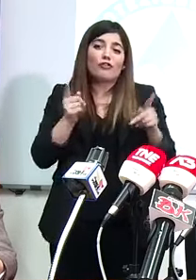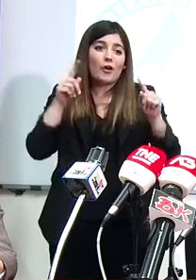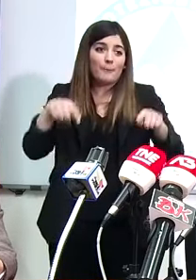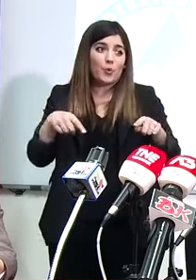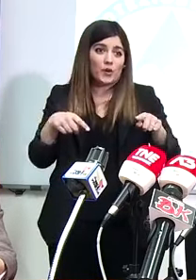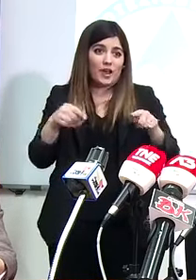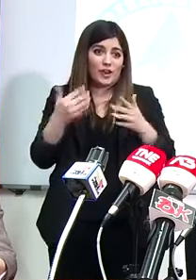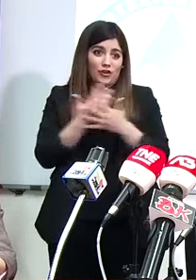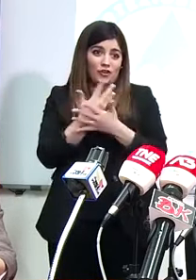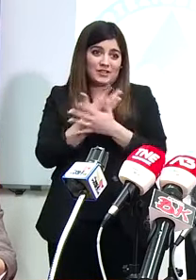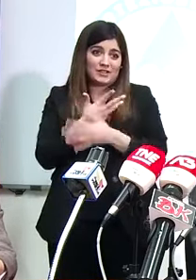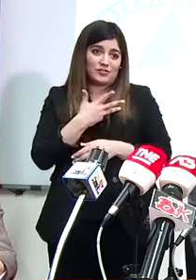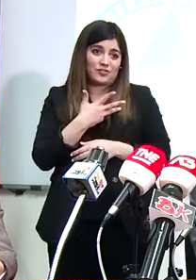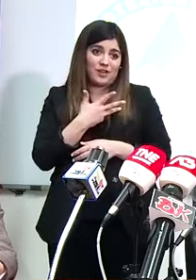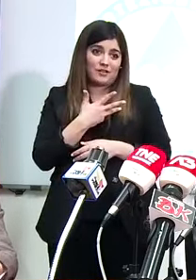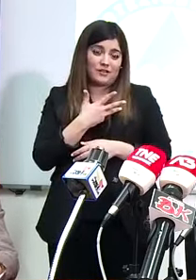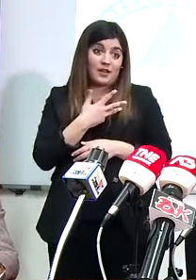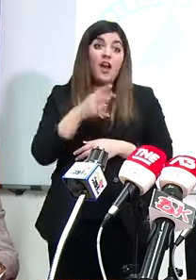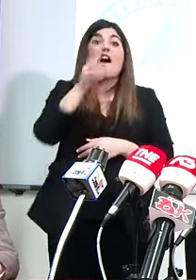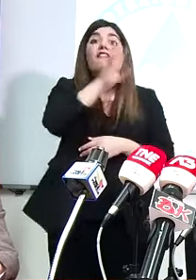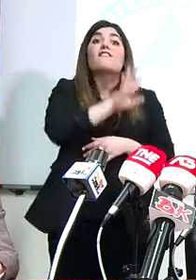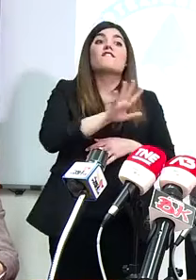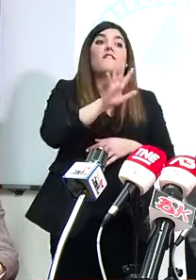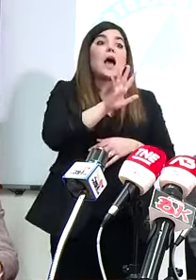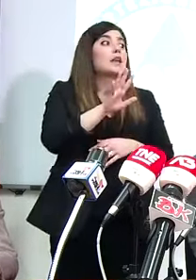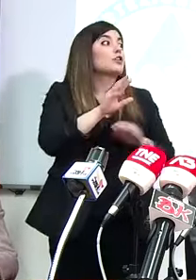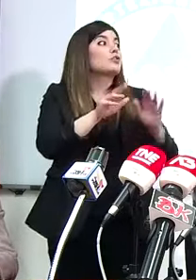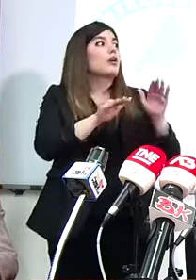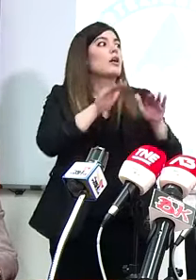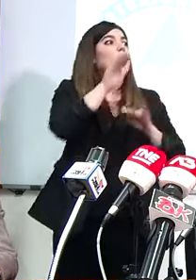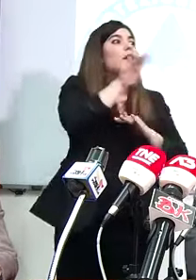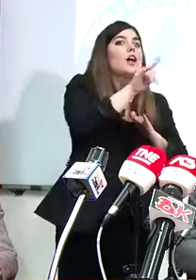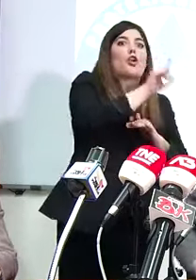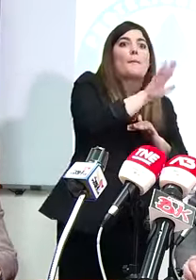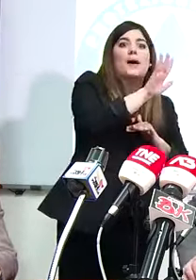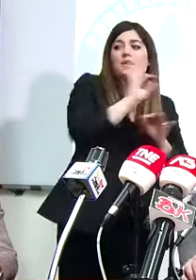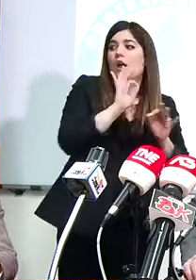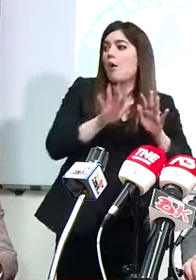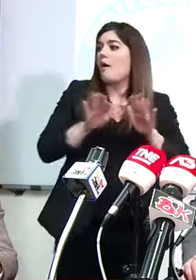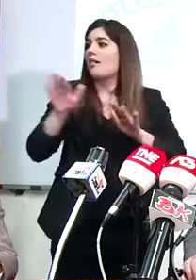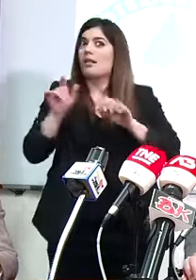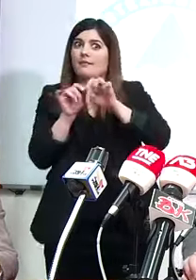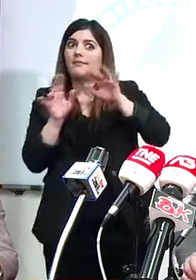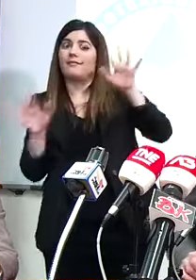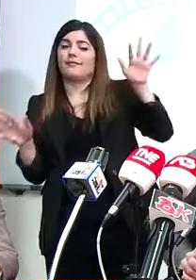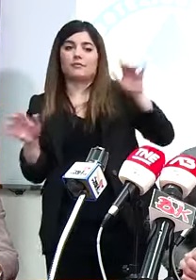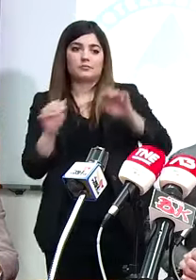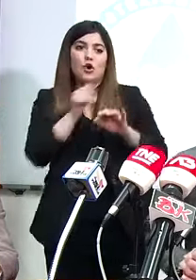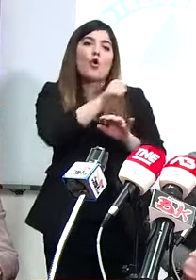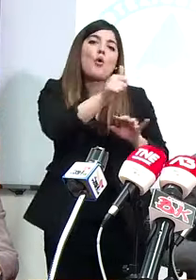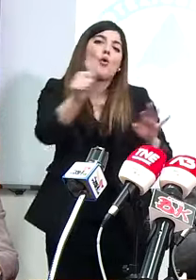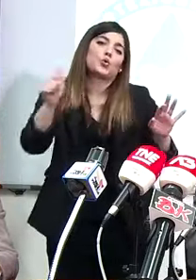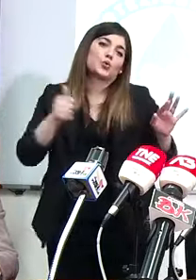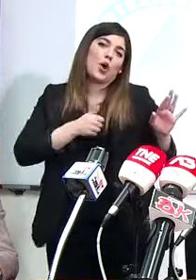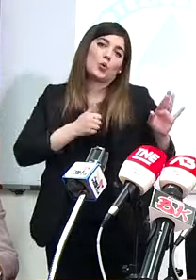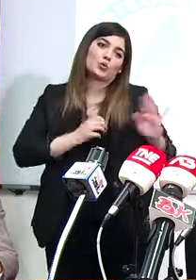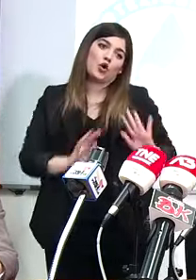che c'è il vento che mette un piede in lombardia altre menate del genere che vuole io ognuno è autonomo fa quello che vuole